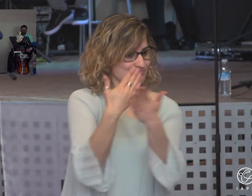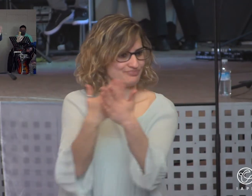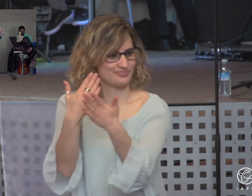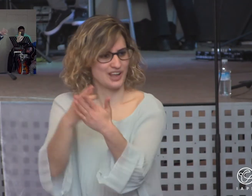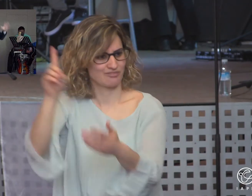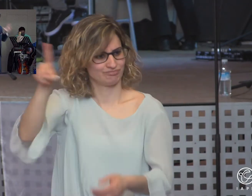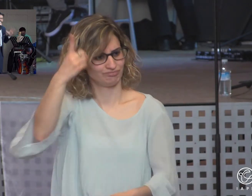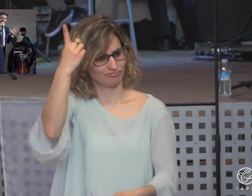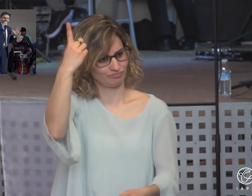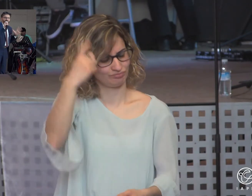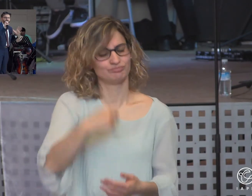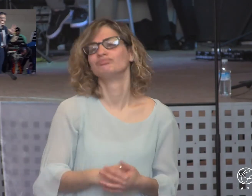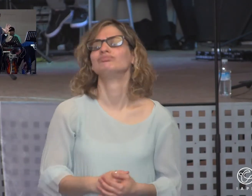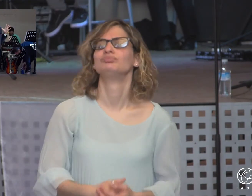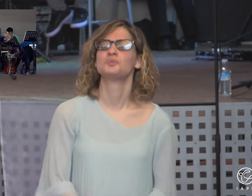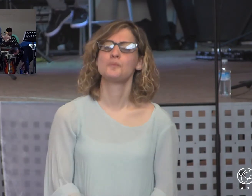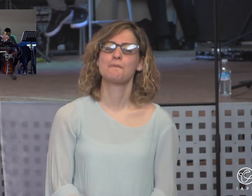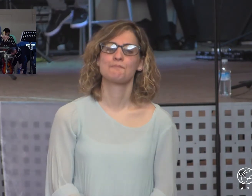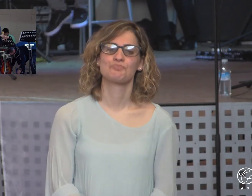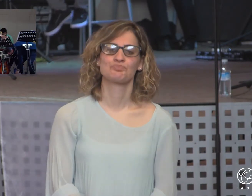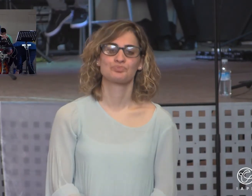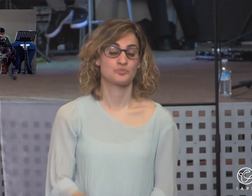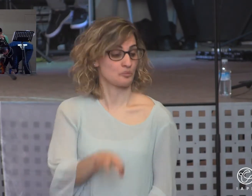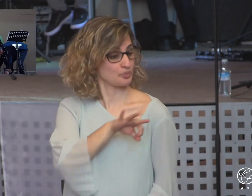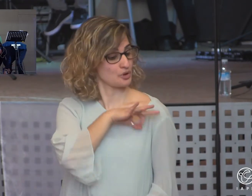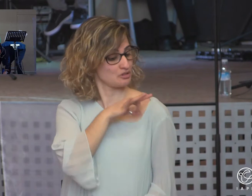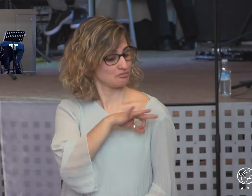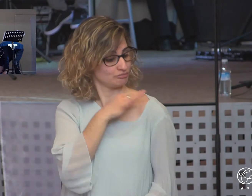Jesús. ¿Sabes? Ese Señor Jesús